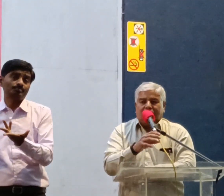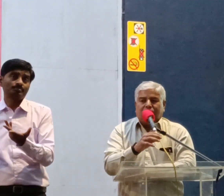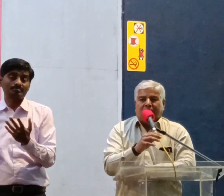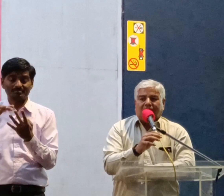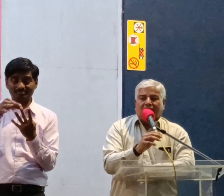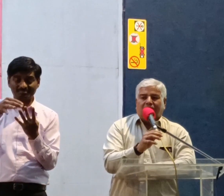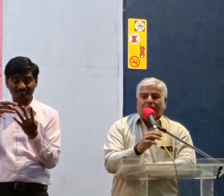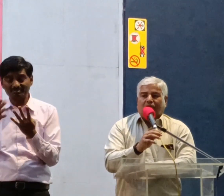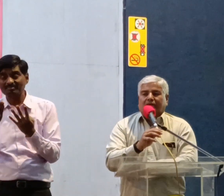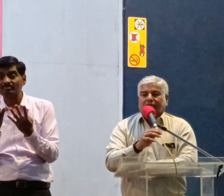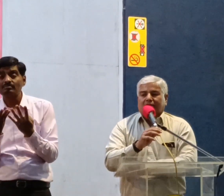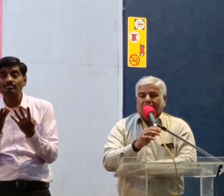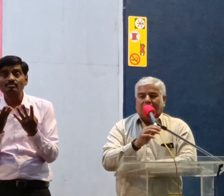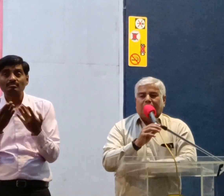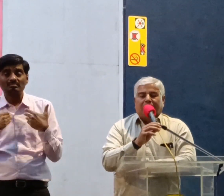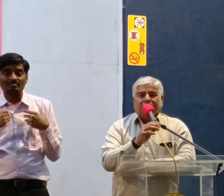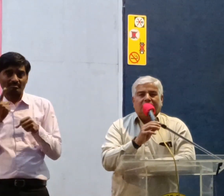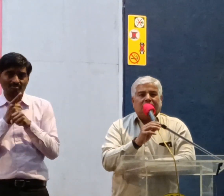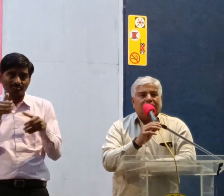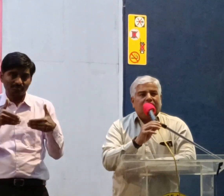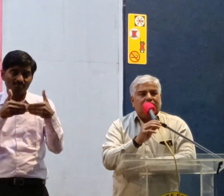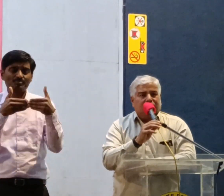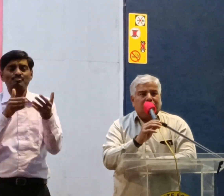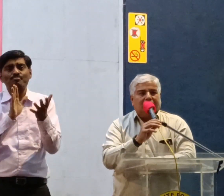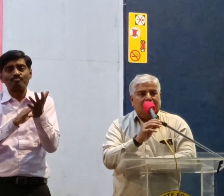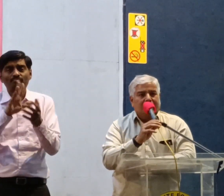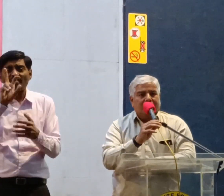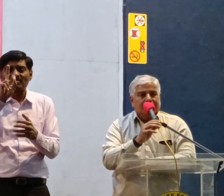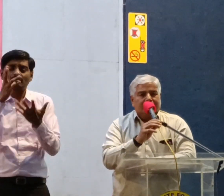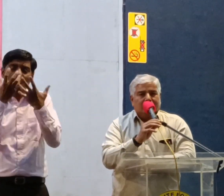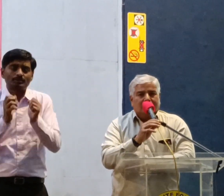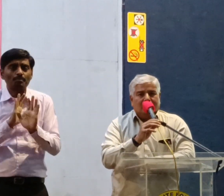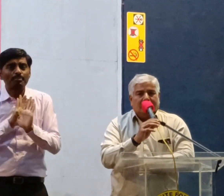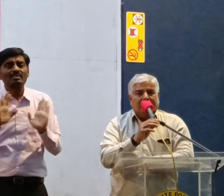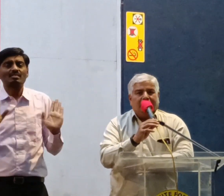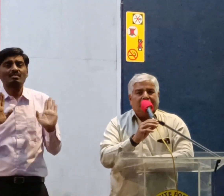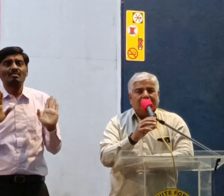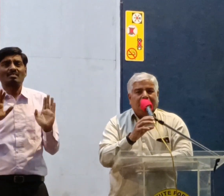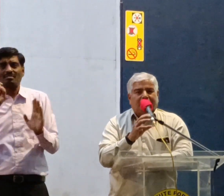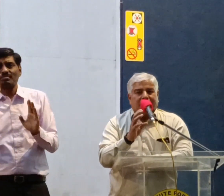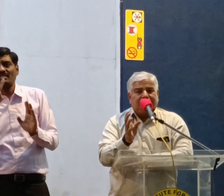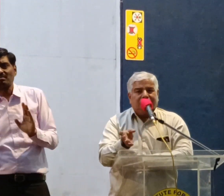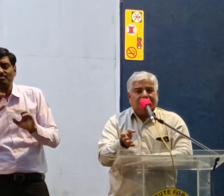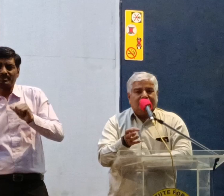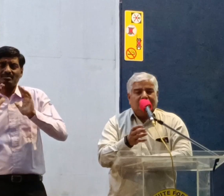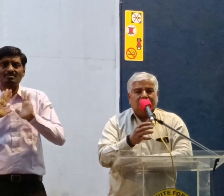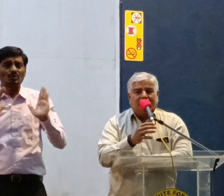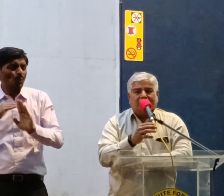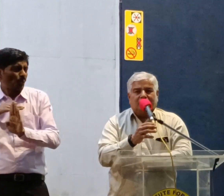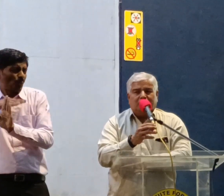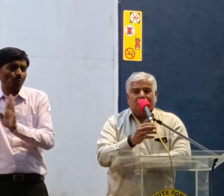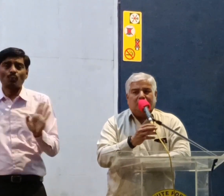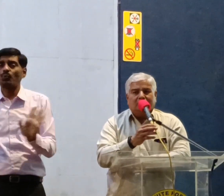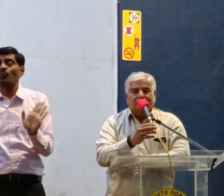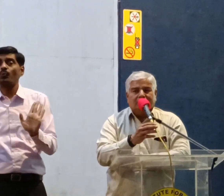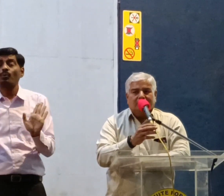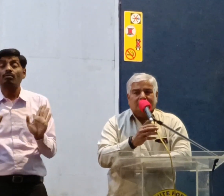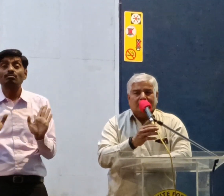મારે આમાં 33 માર્ક લાવવા હોય, આપણું પાસિંગ 33નું છે અને એમાંય આપણે 20 માર્ક